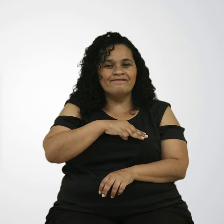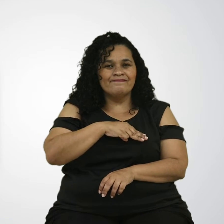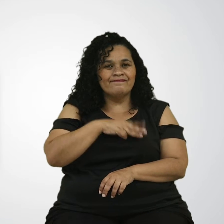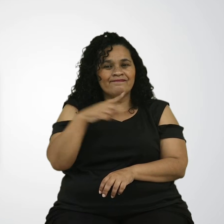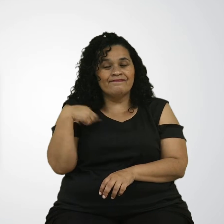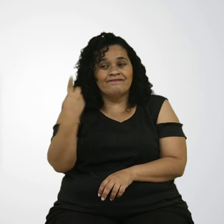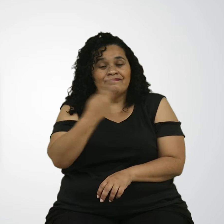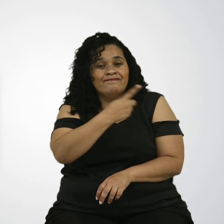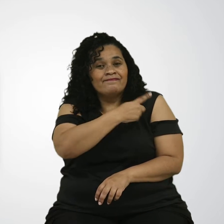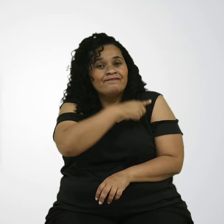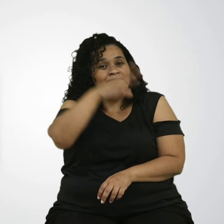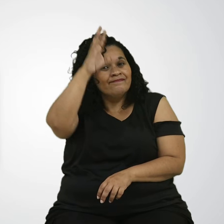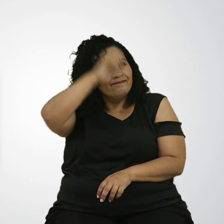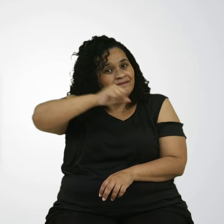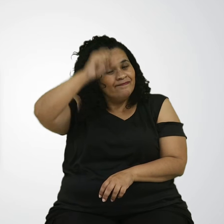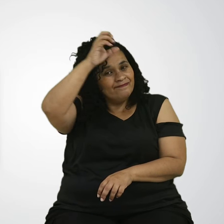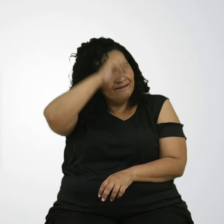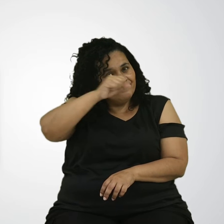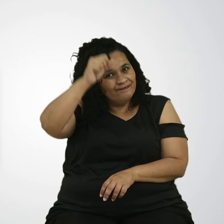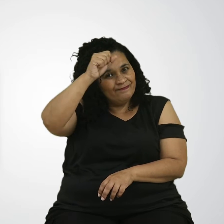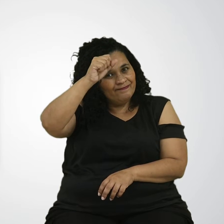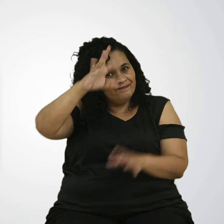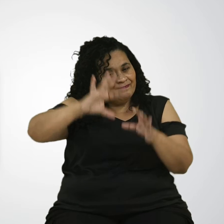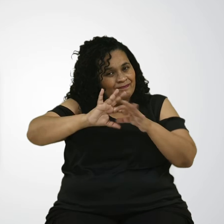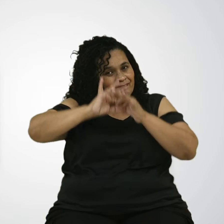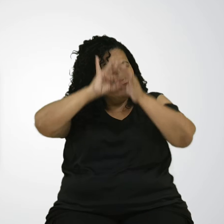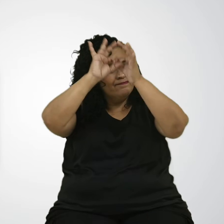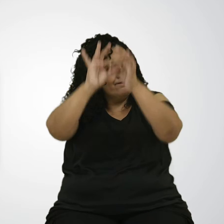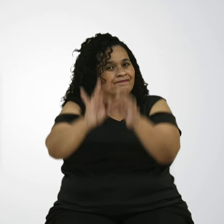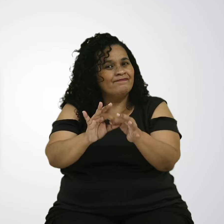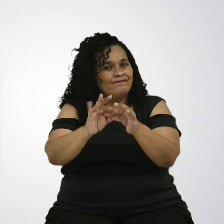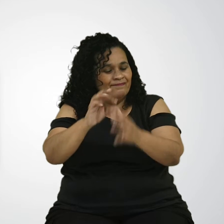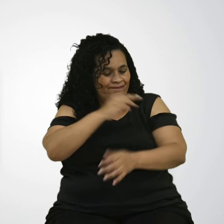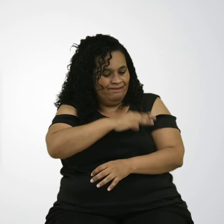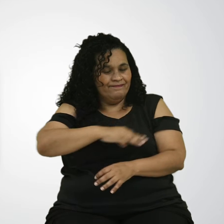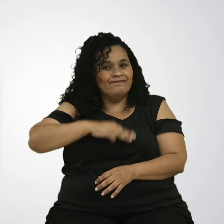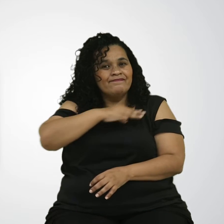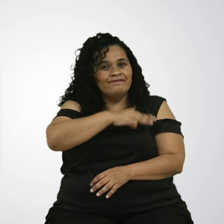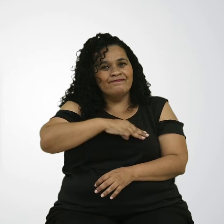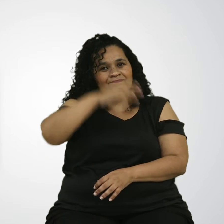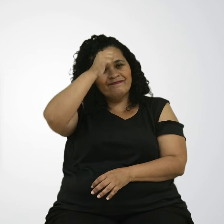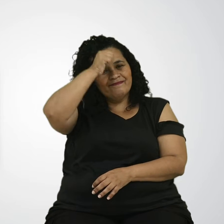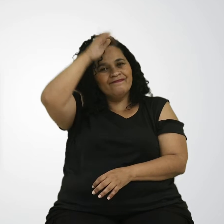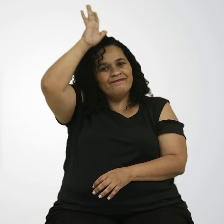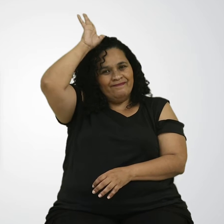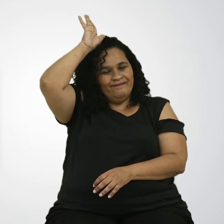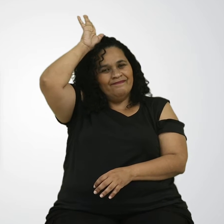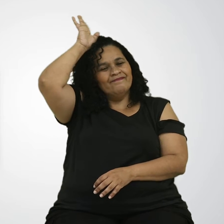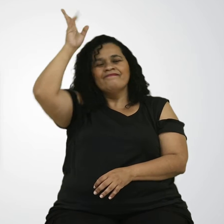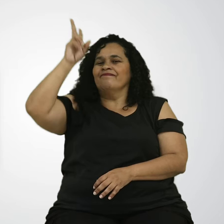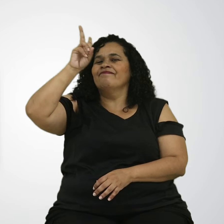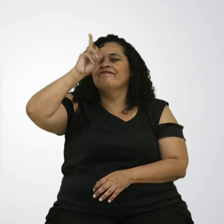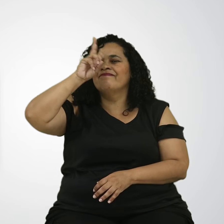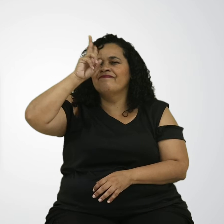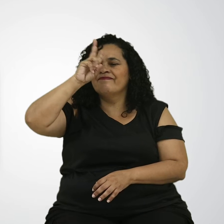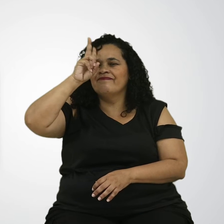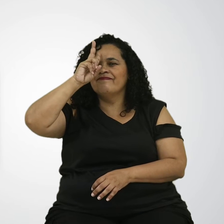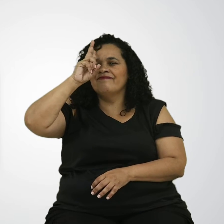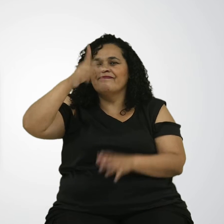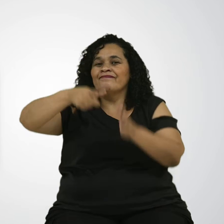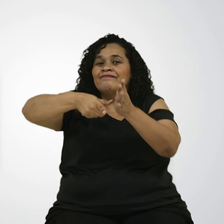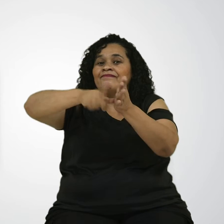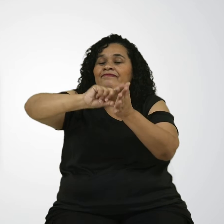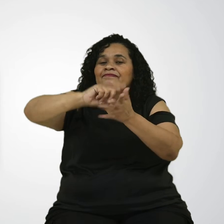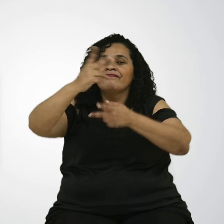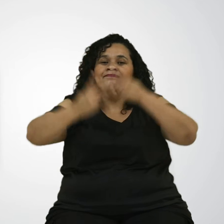dessa gestão: unidade, missão e avivamento. No primeiro ano nós falamos sobre unidade,